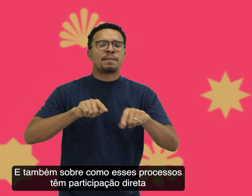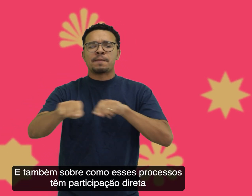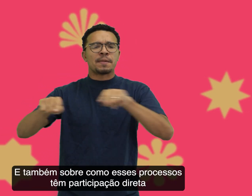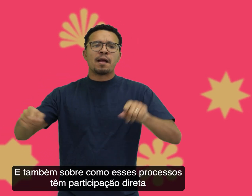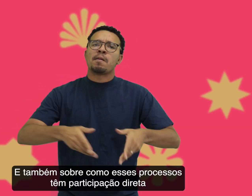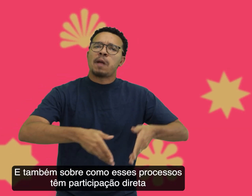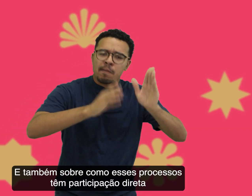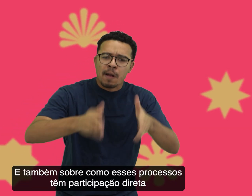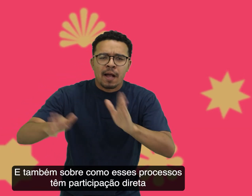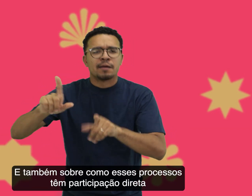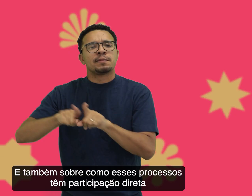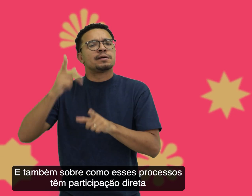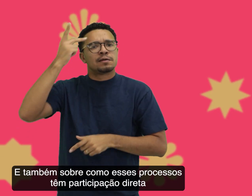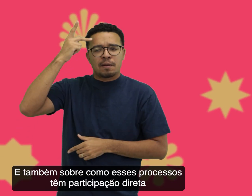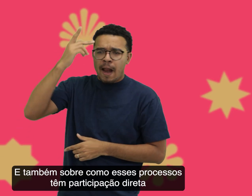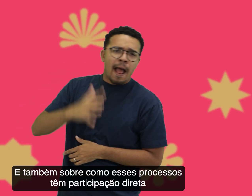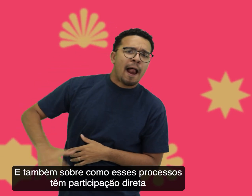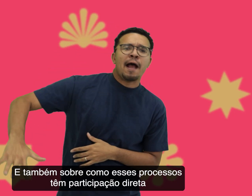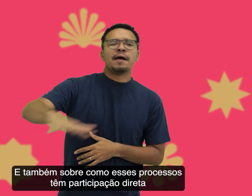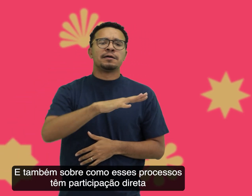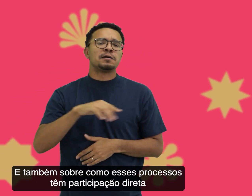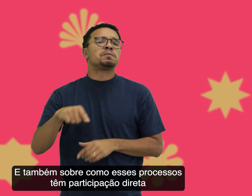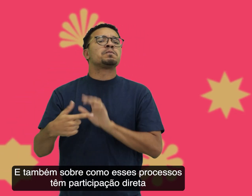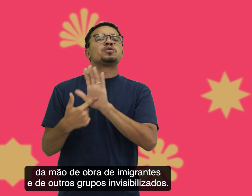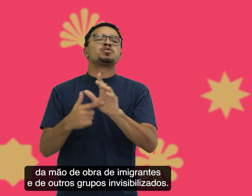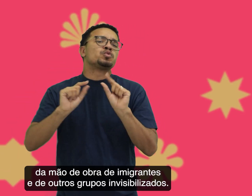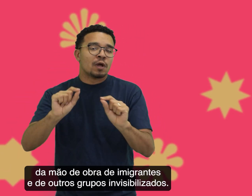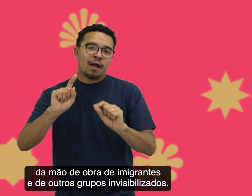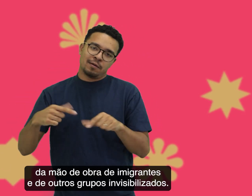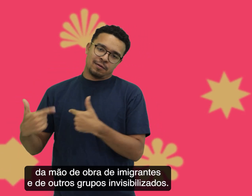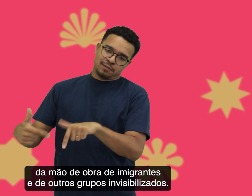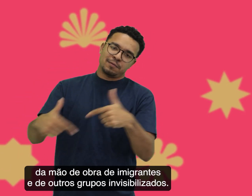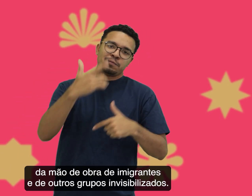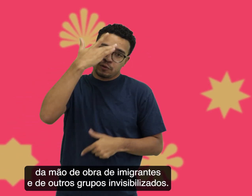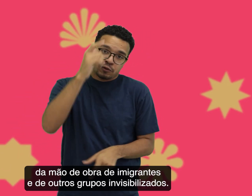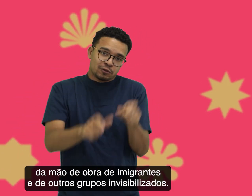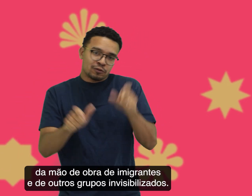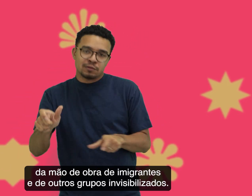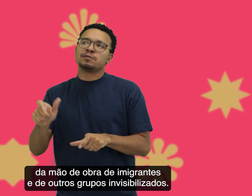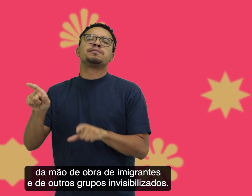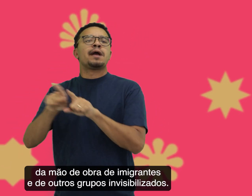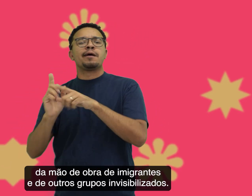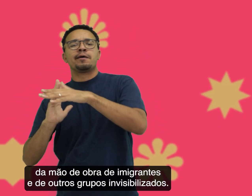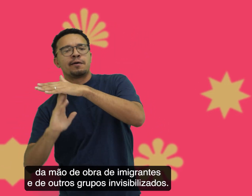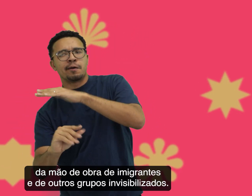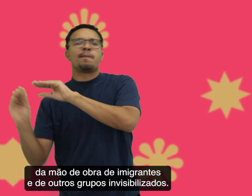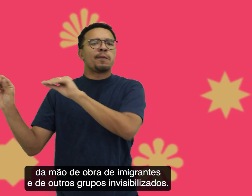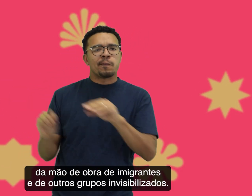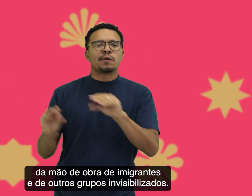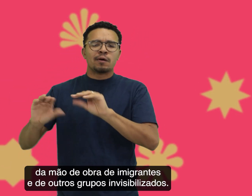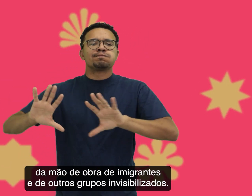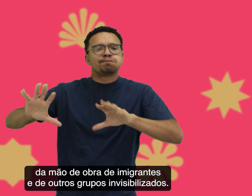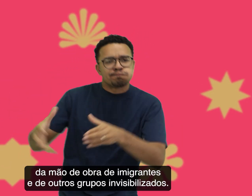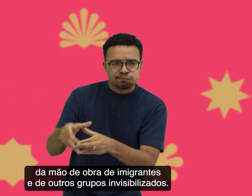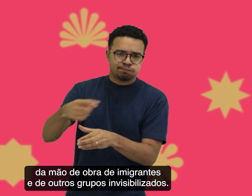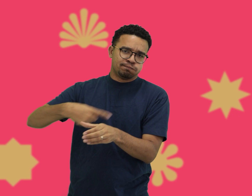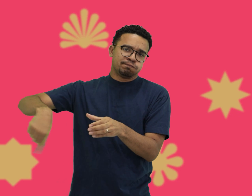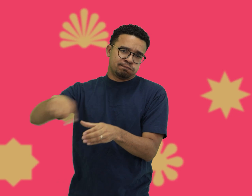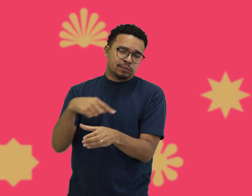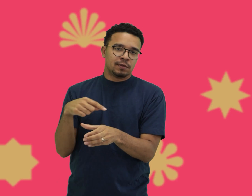E também sobre como esses processos têm participação direta da mão de obra de imigrantes e de outros